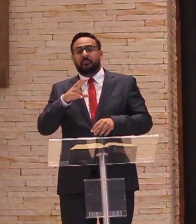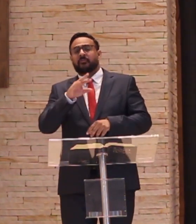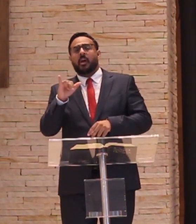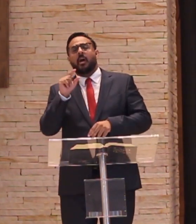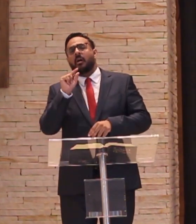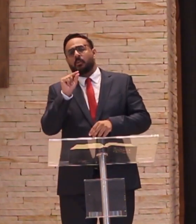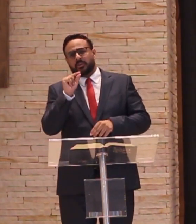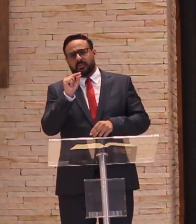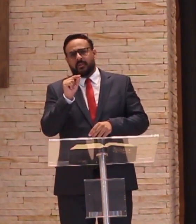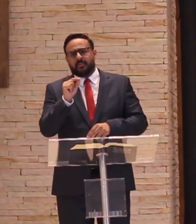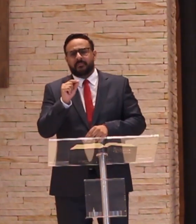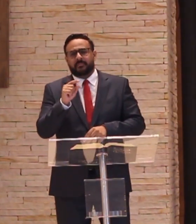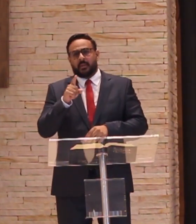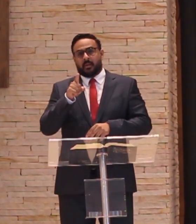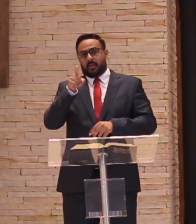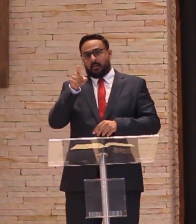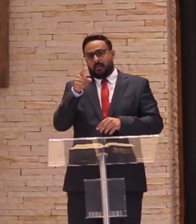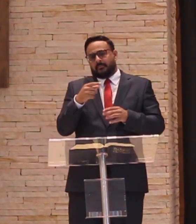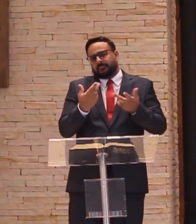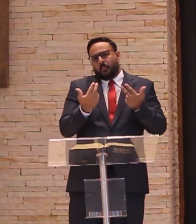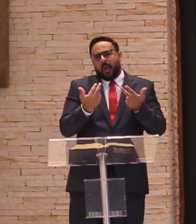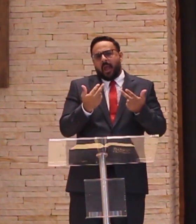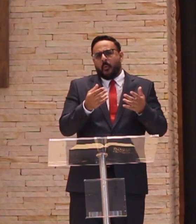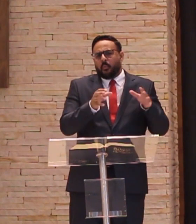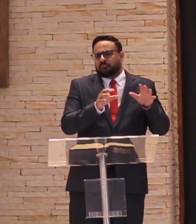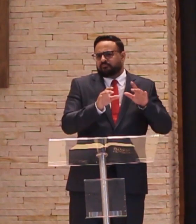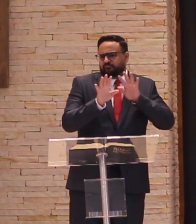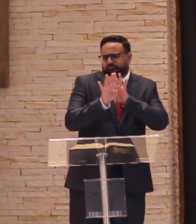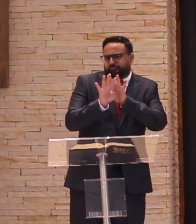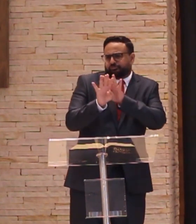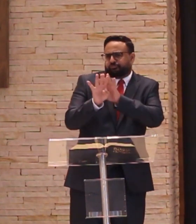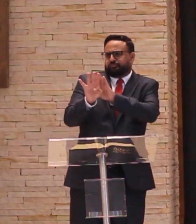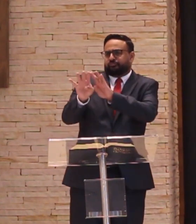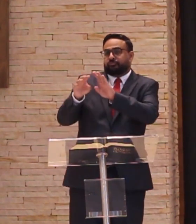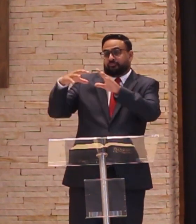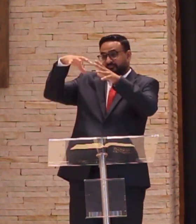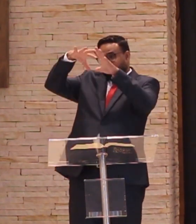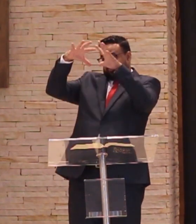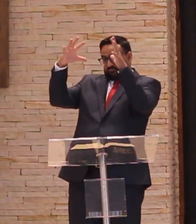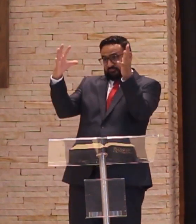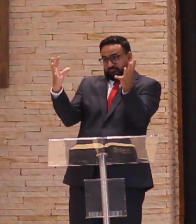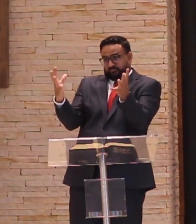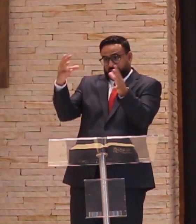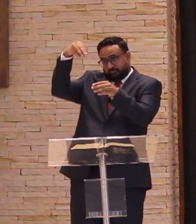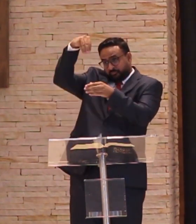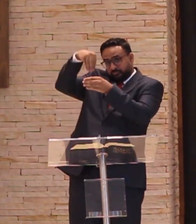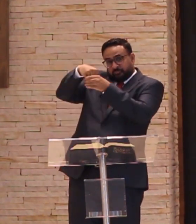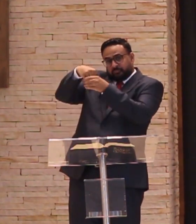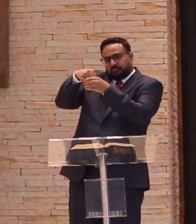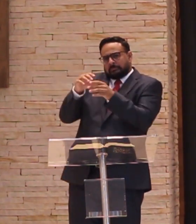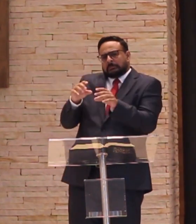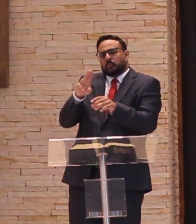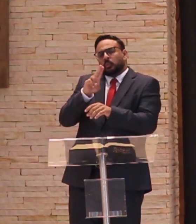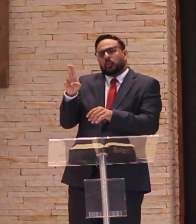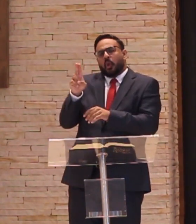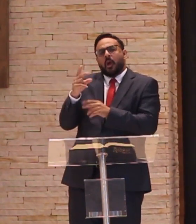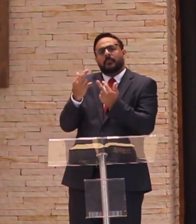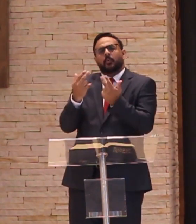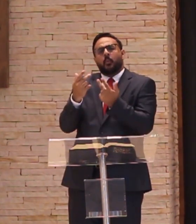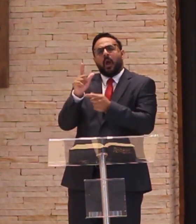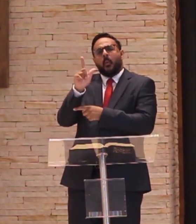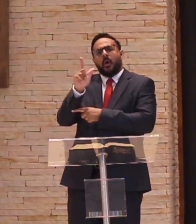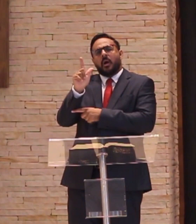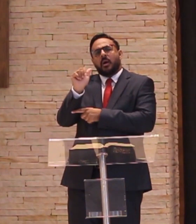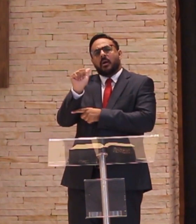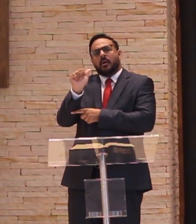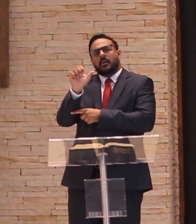trabalhavam forçadamente. E aconteceu que as pessoas naquele campo de